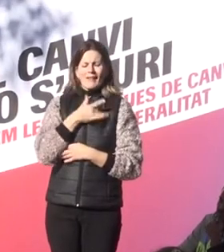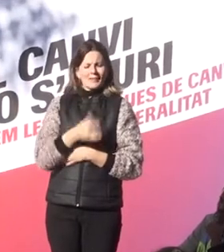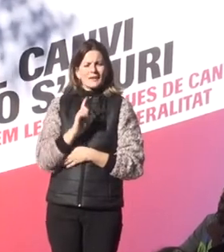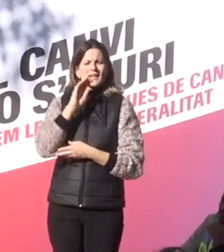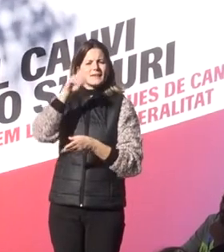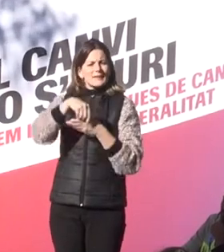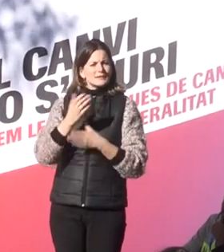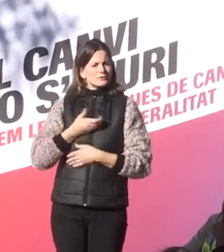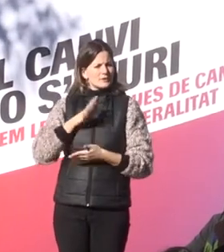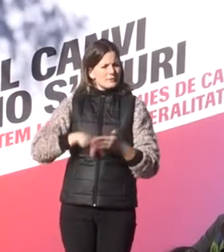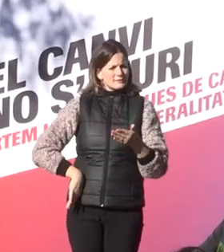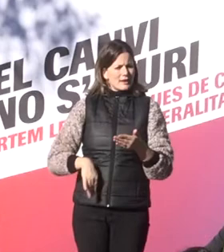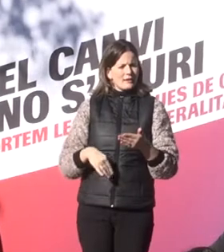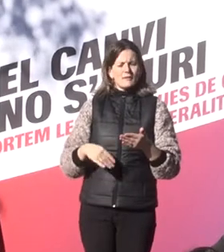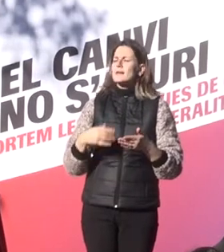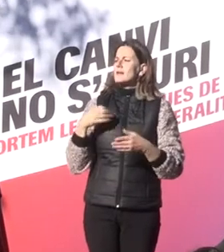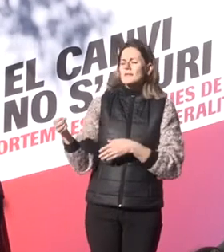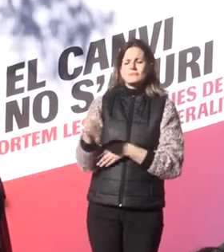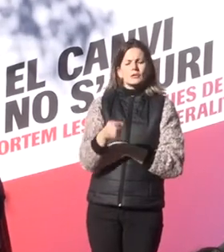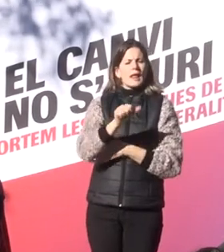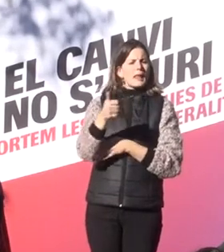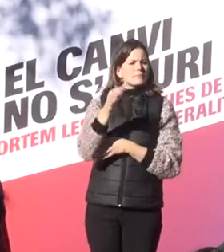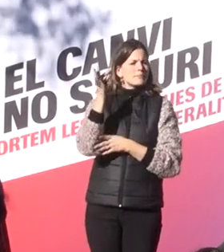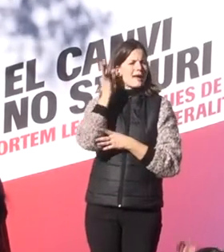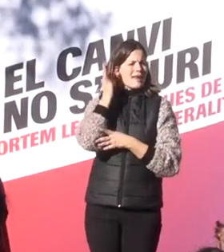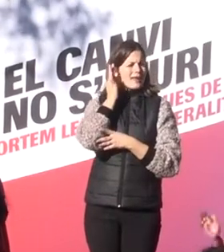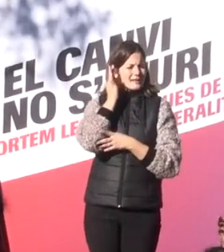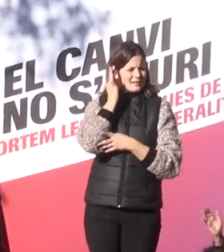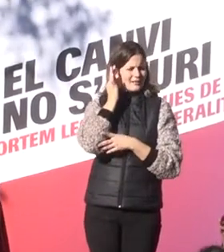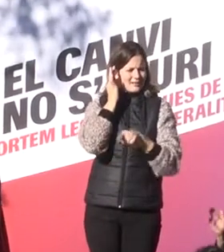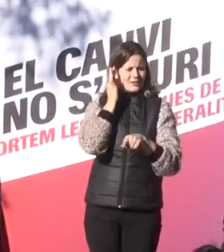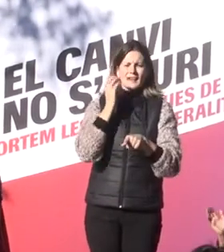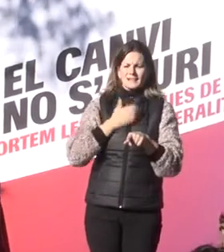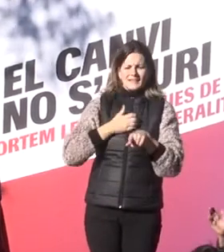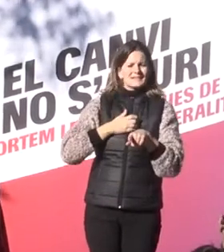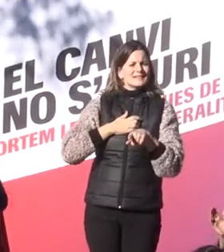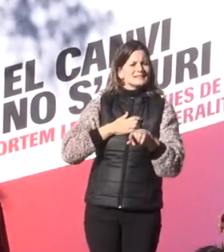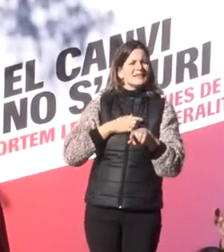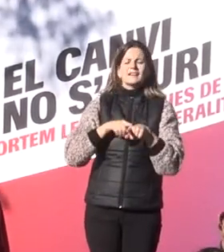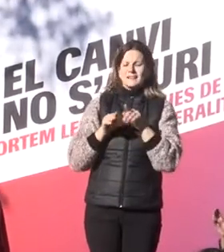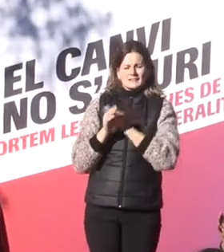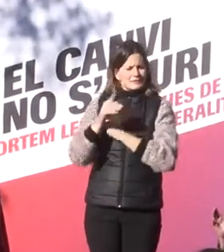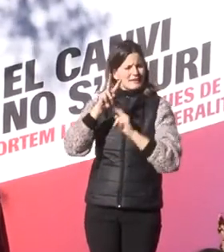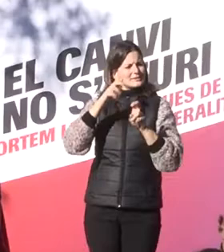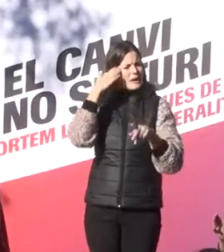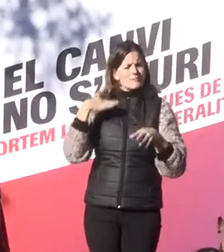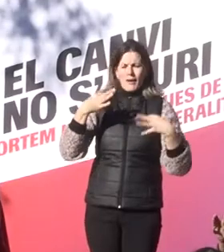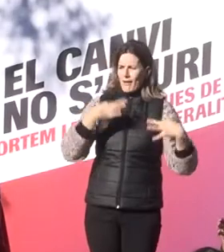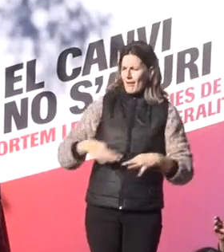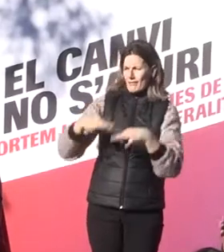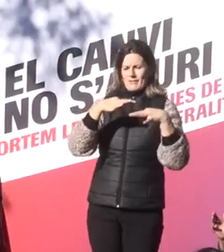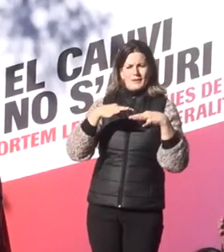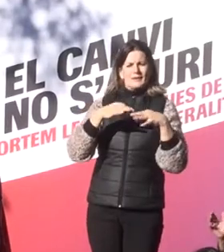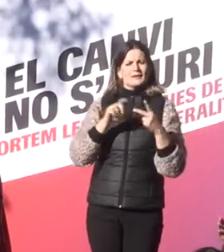ayuntamiento de barcelona- hayamos llevado la primera alcalde esa mujer de clase popular y al primer ex primer teniente de alcalde